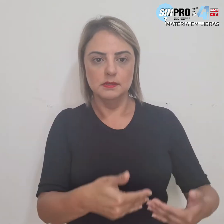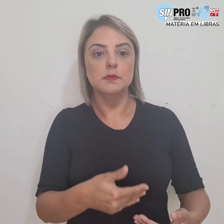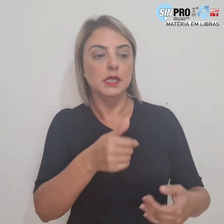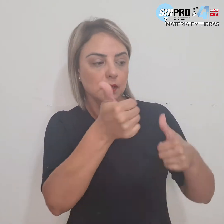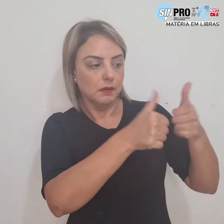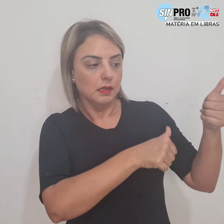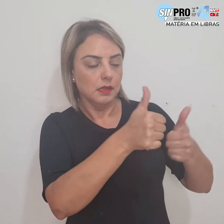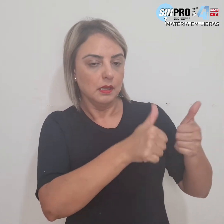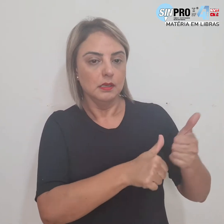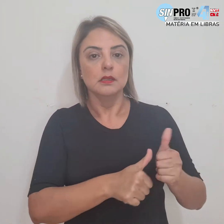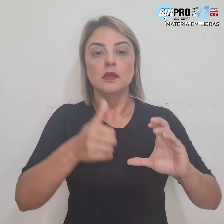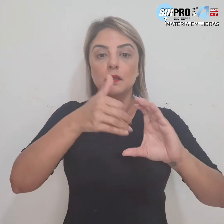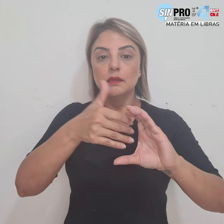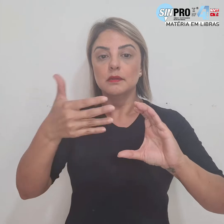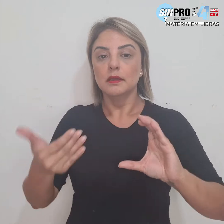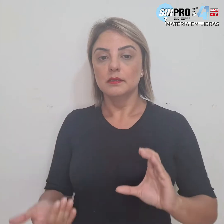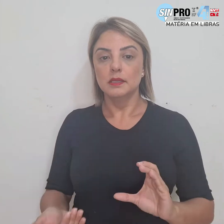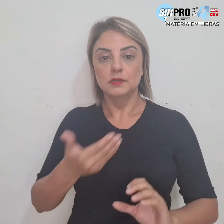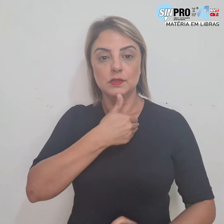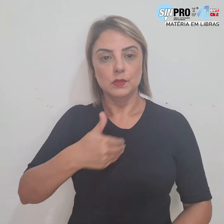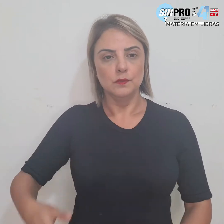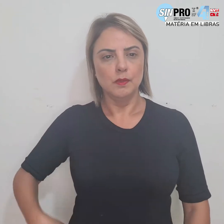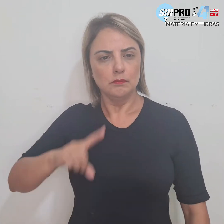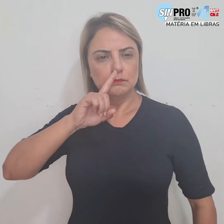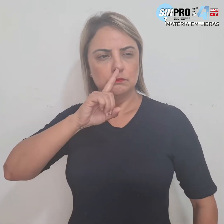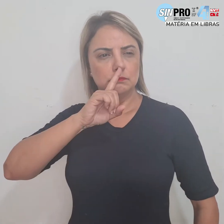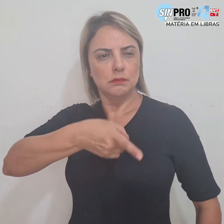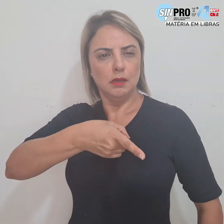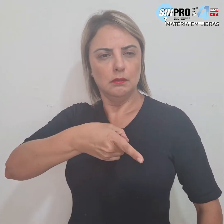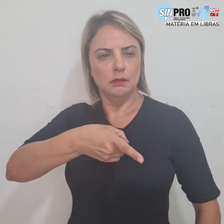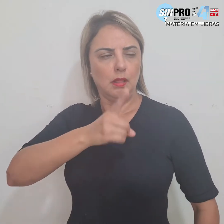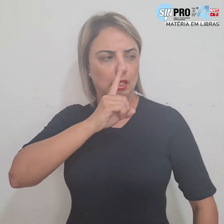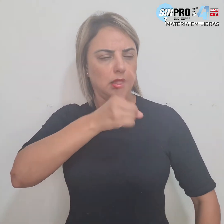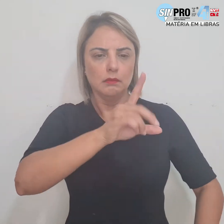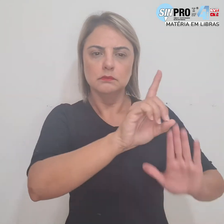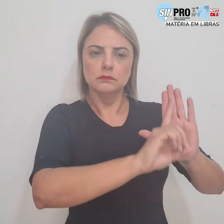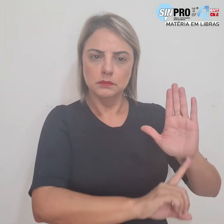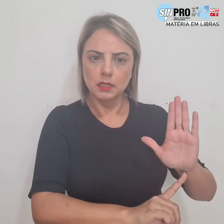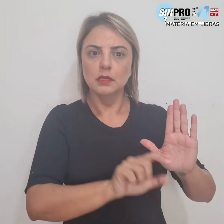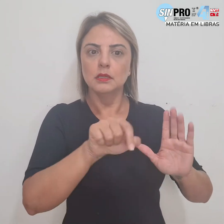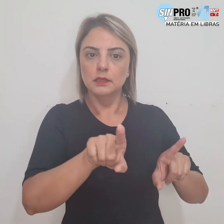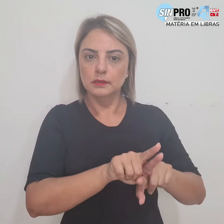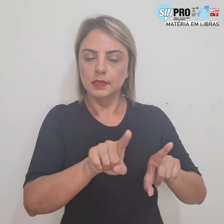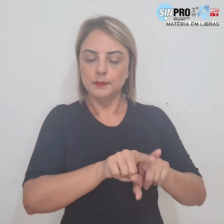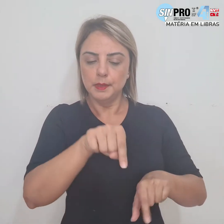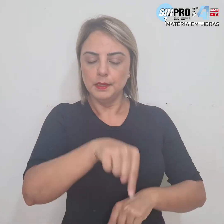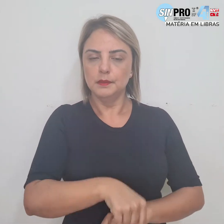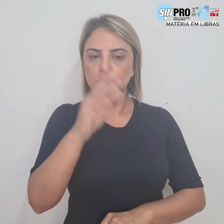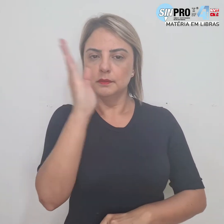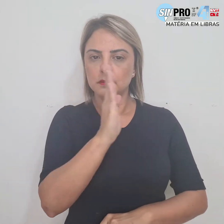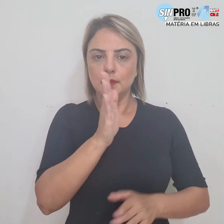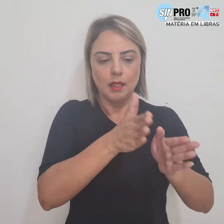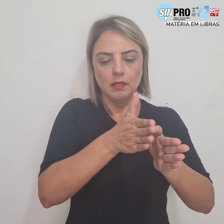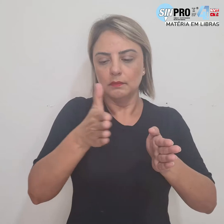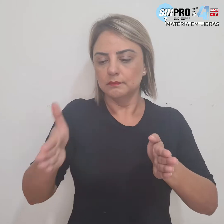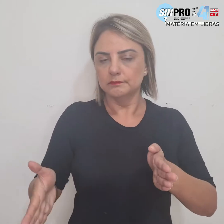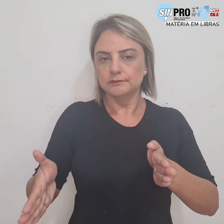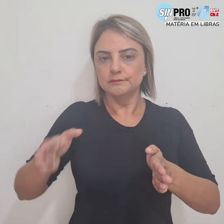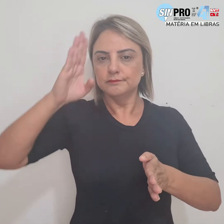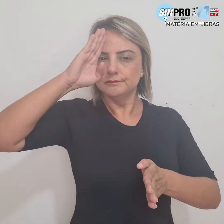Santos. Característica de governos autoritários, as decisões por decreto também vigoraram no Brasil no período da